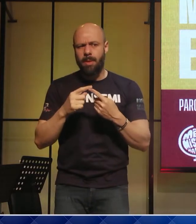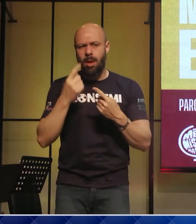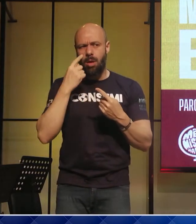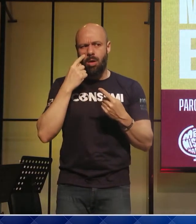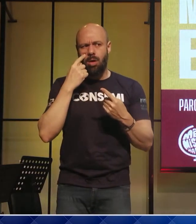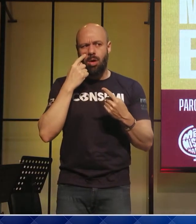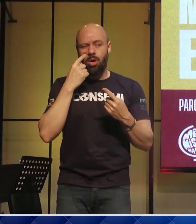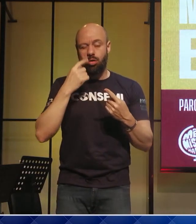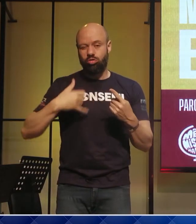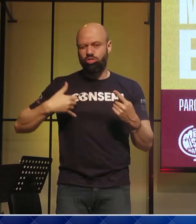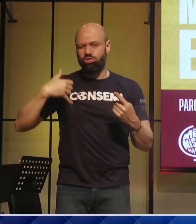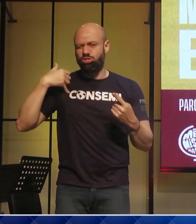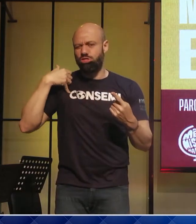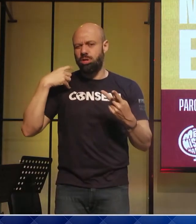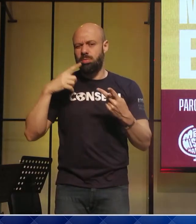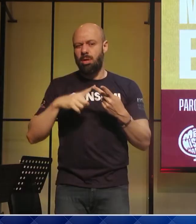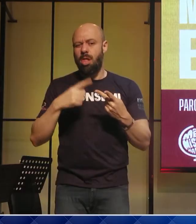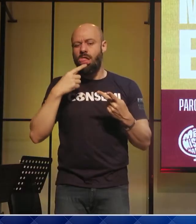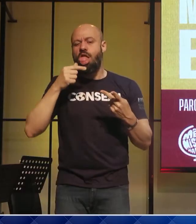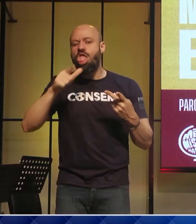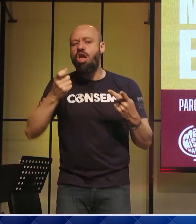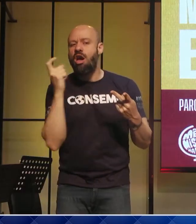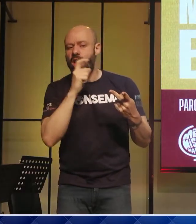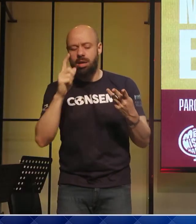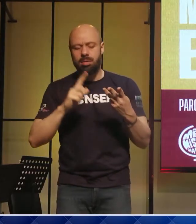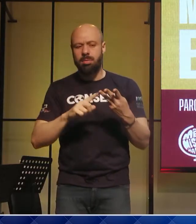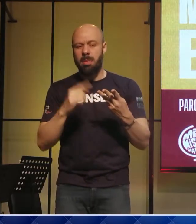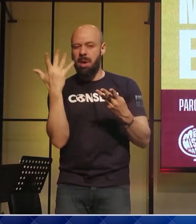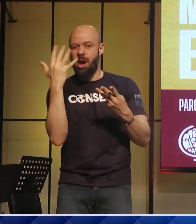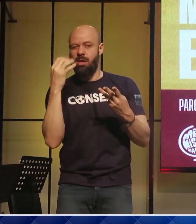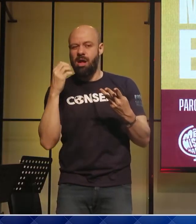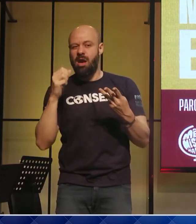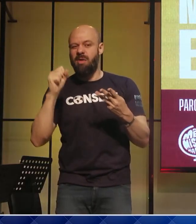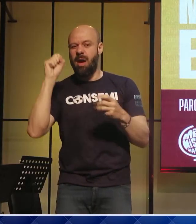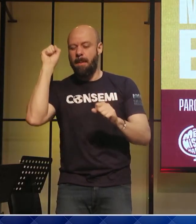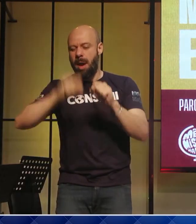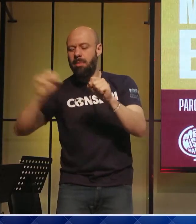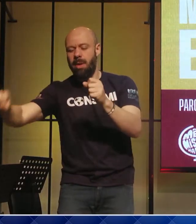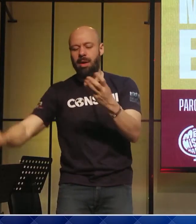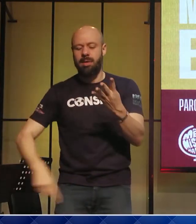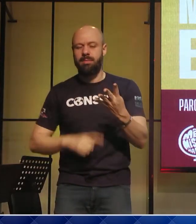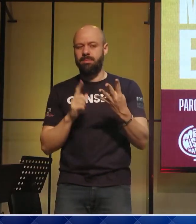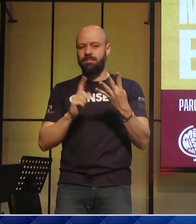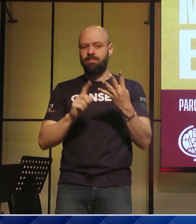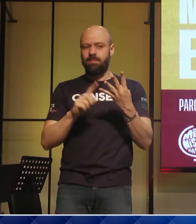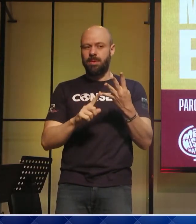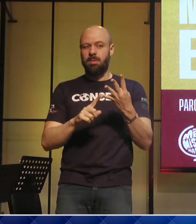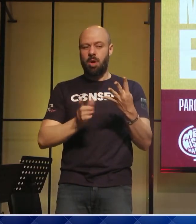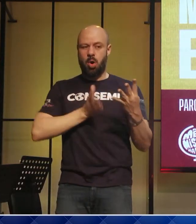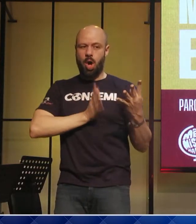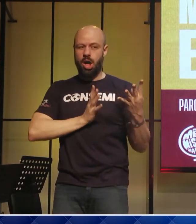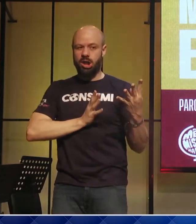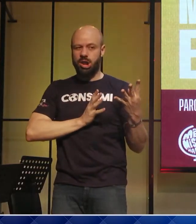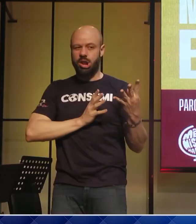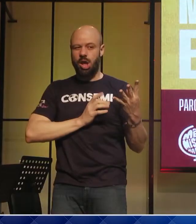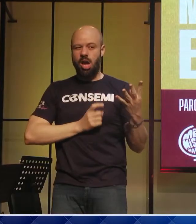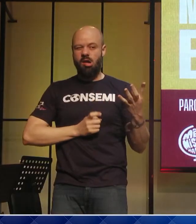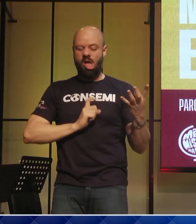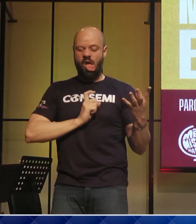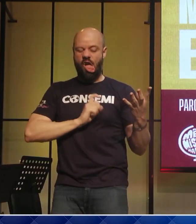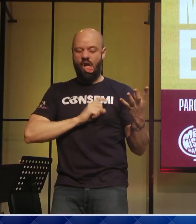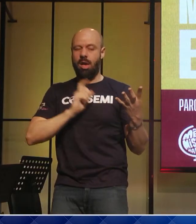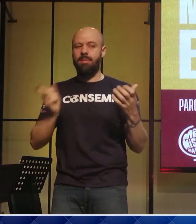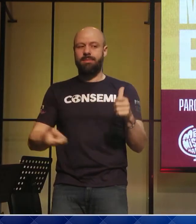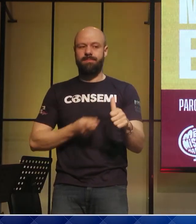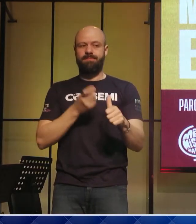de orgulho, língua mentirosa, mãos que derramam sangue inocente, coração que faz planos